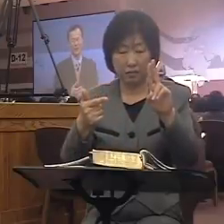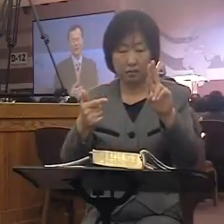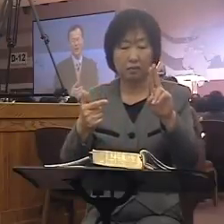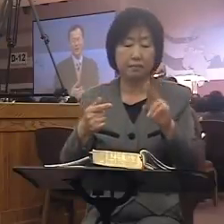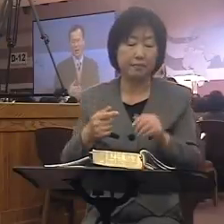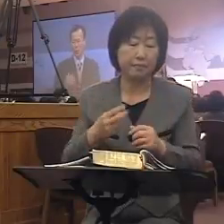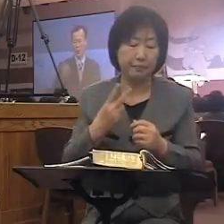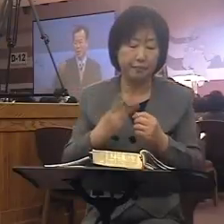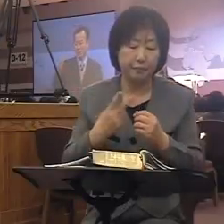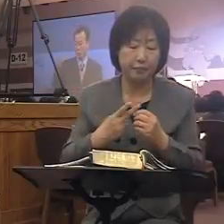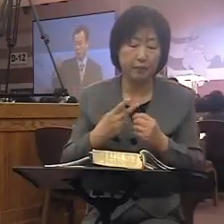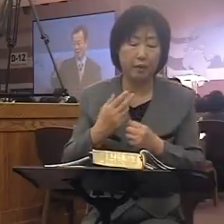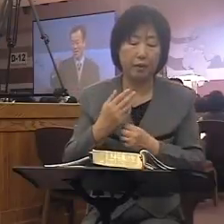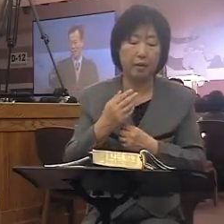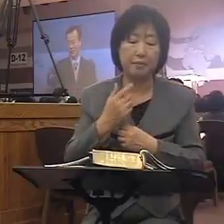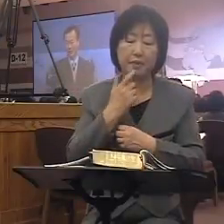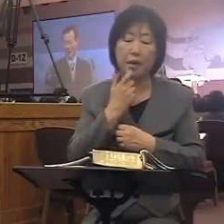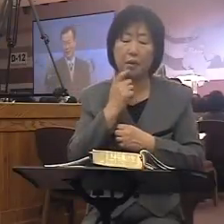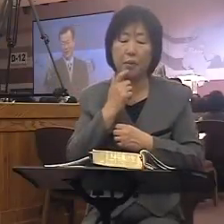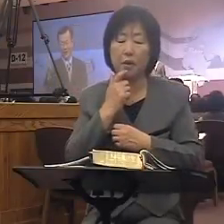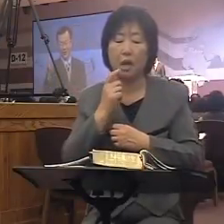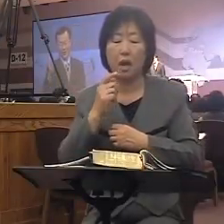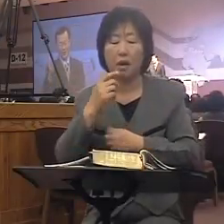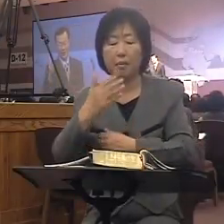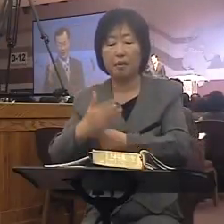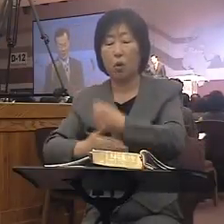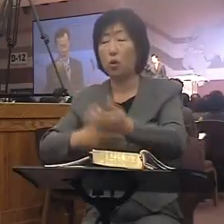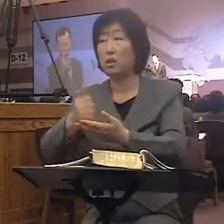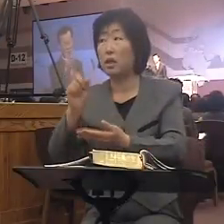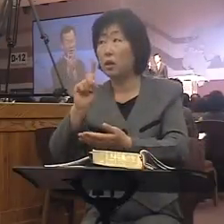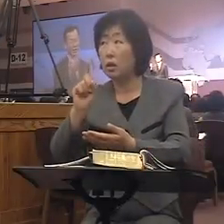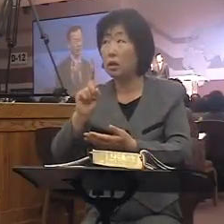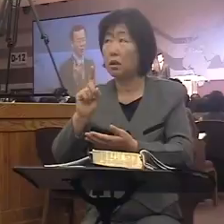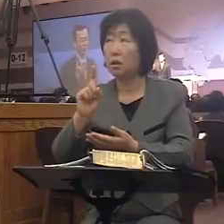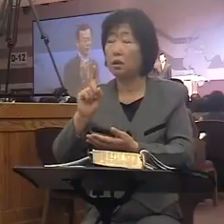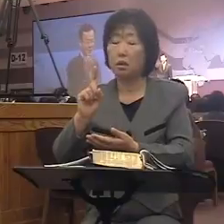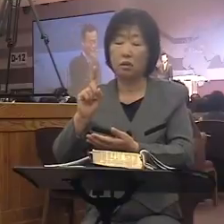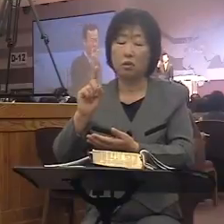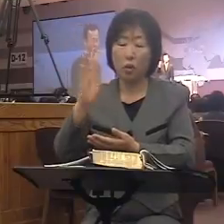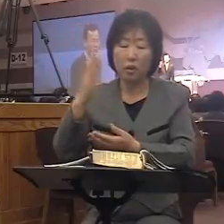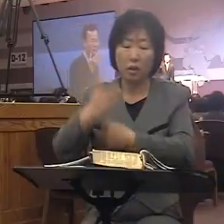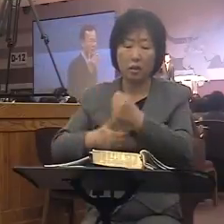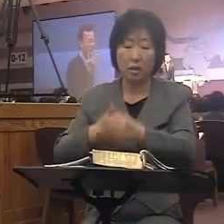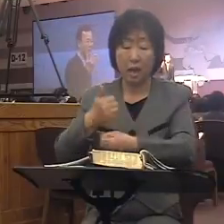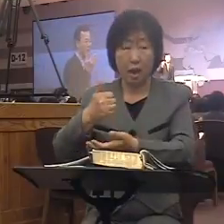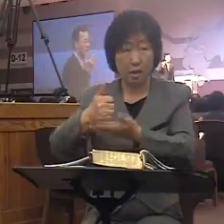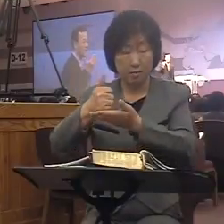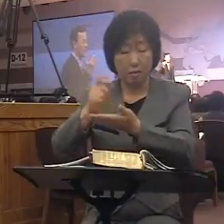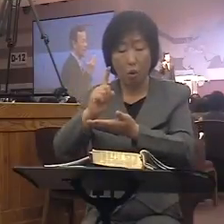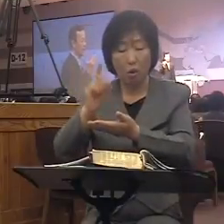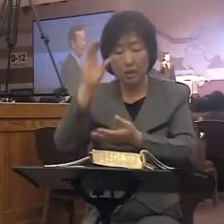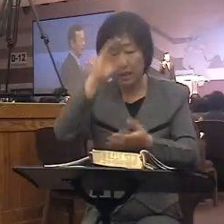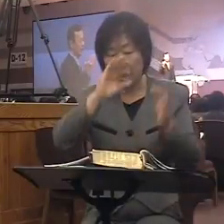되는데요. 야곱의 하나님은 어떤 하나님입니까? 찾아오시는 하나님이 되십니다. 찾아오시는